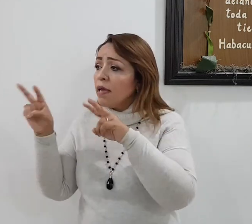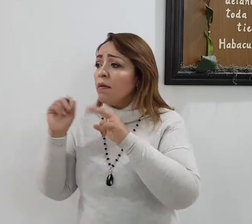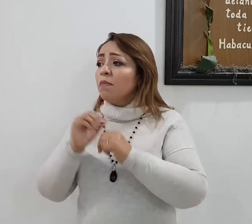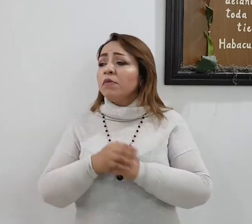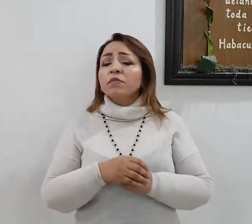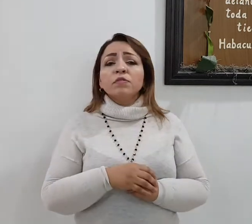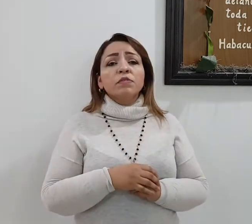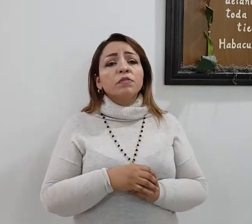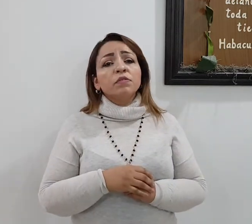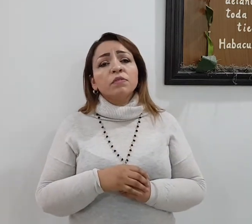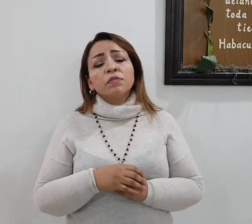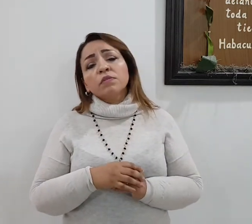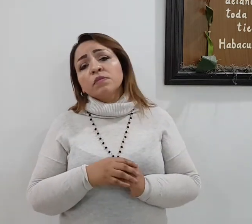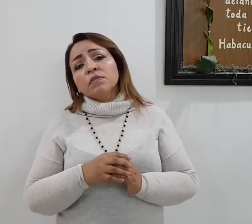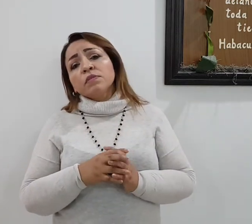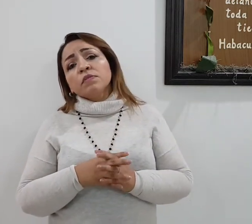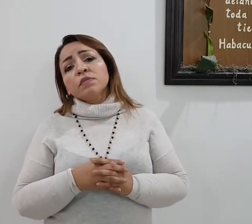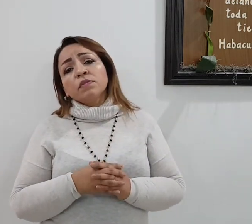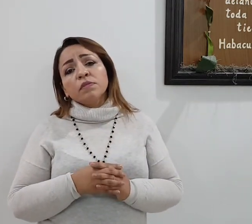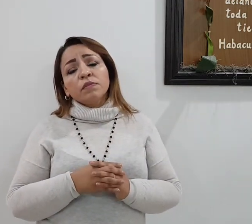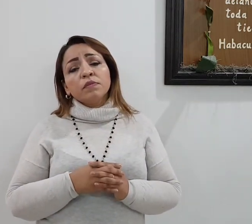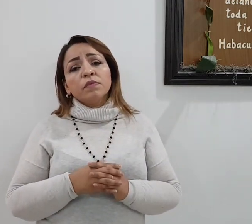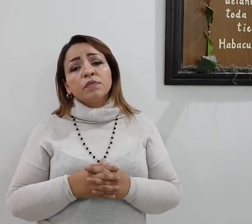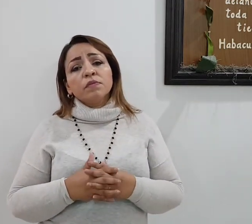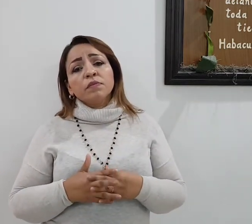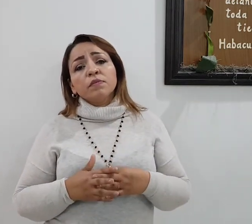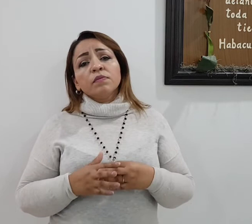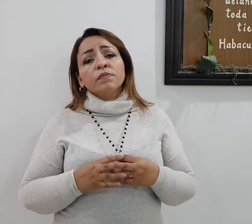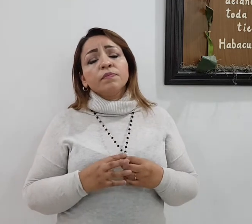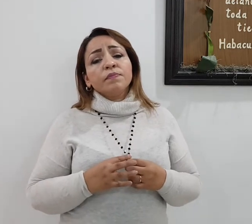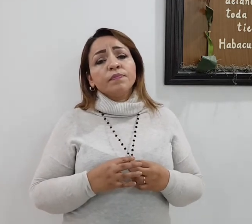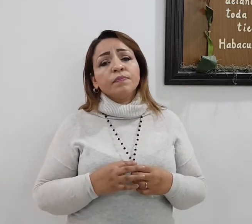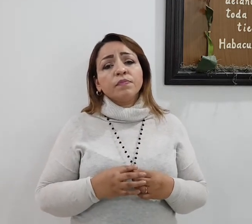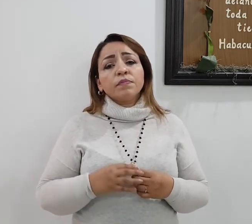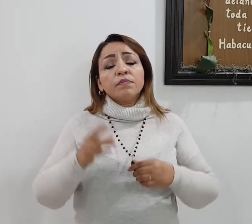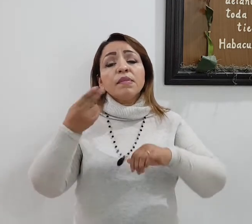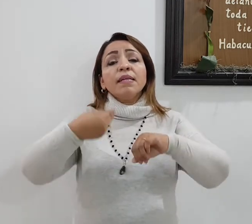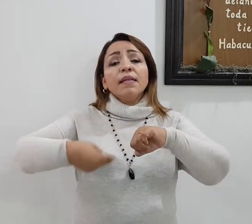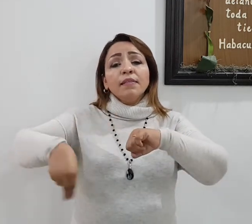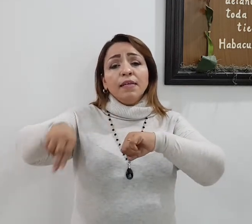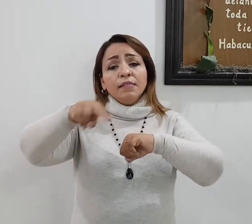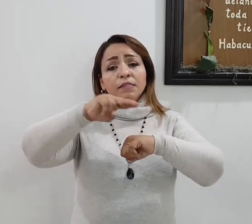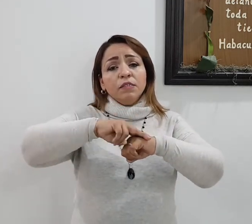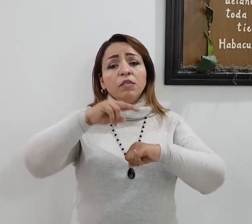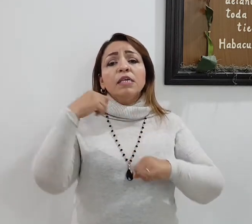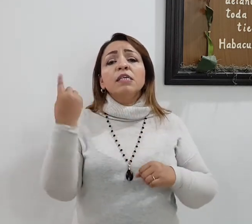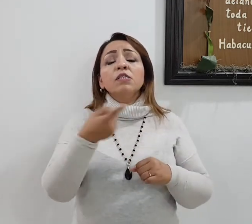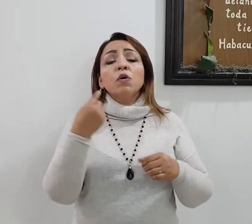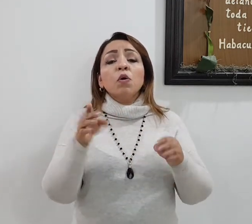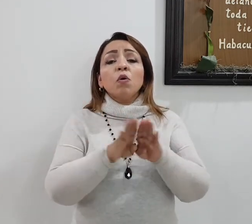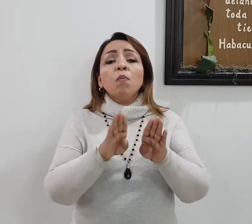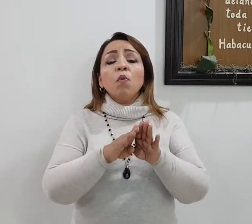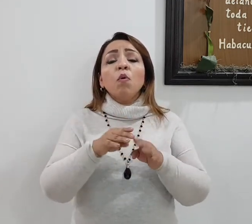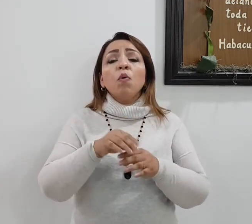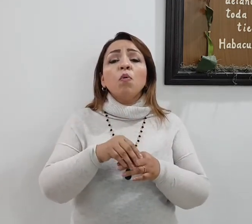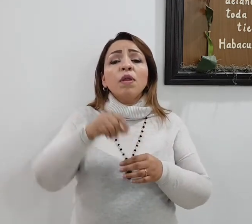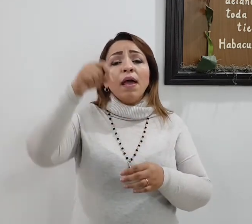fíjense, piense en las naciones de esta tierra, ¿no? Las naciones son como una gota de agua en